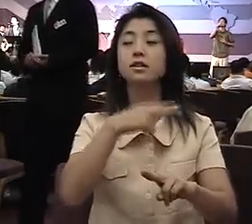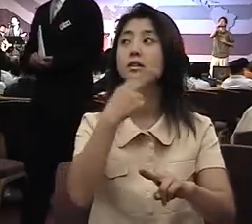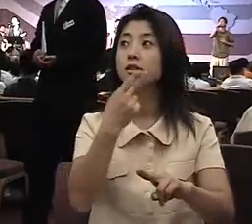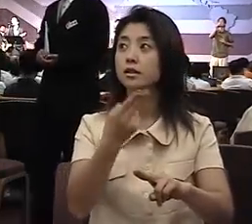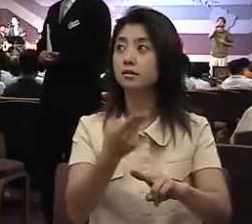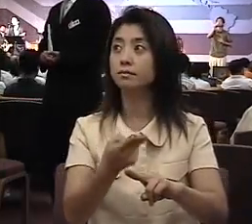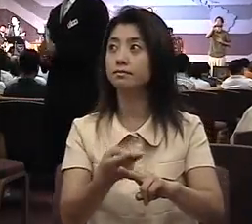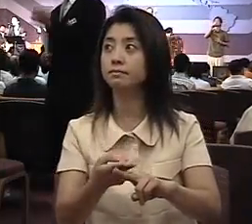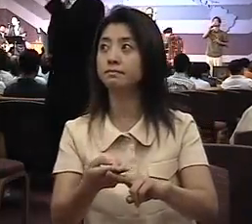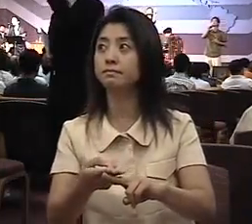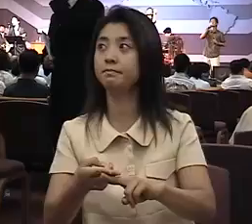사랑을 환난 중에 만난